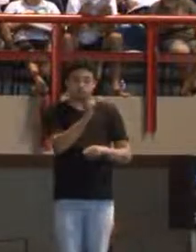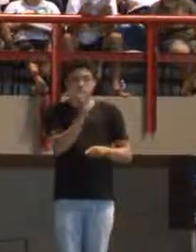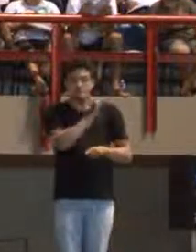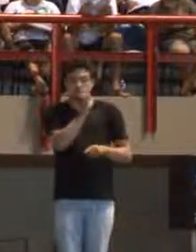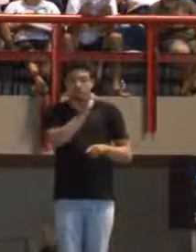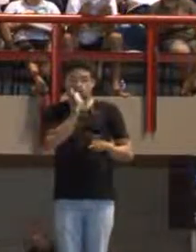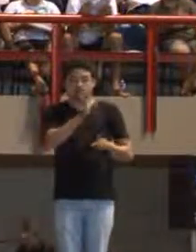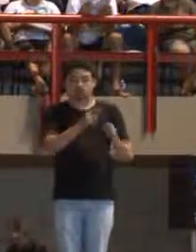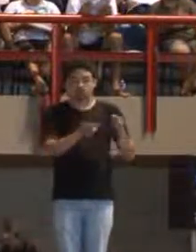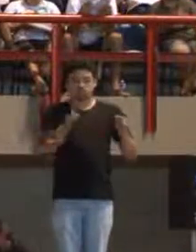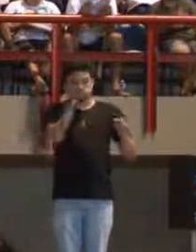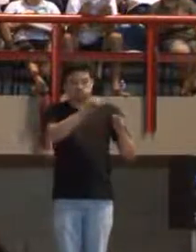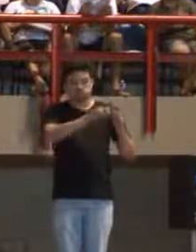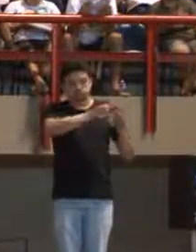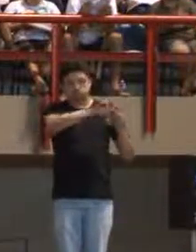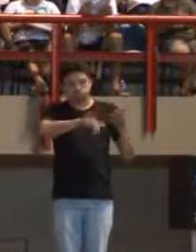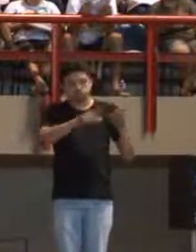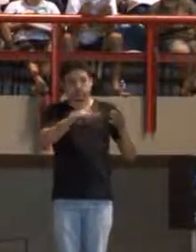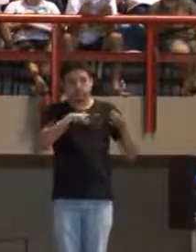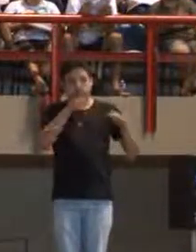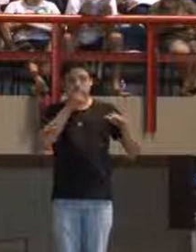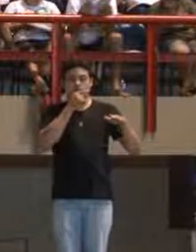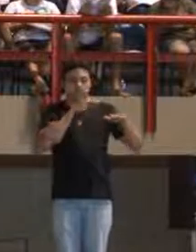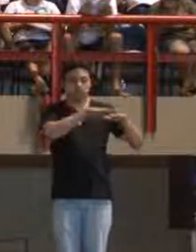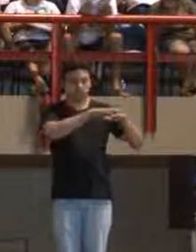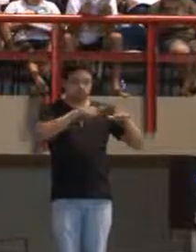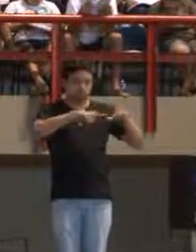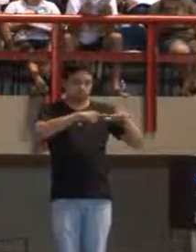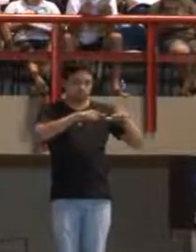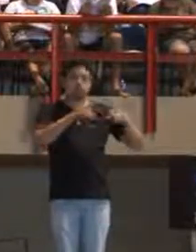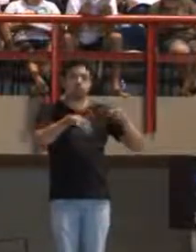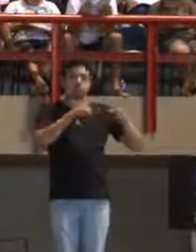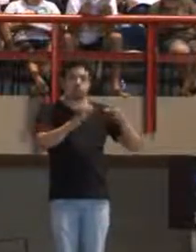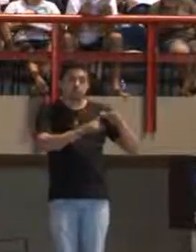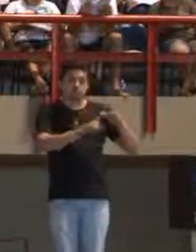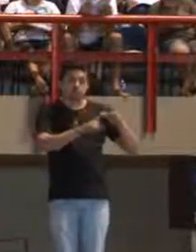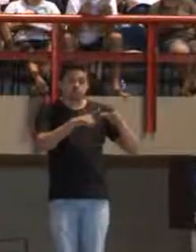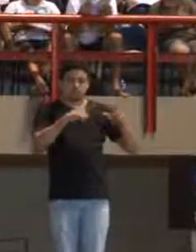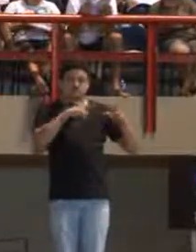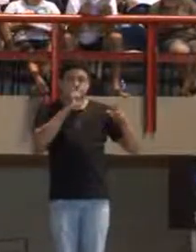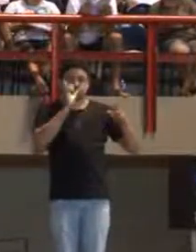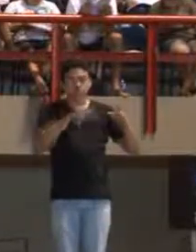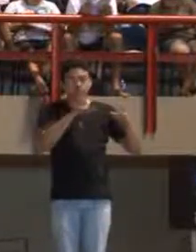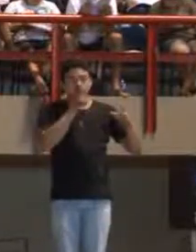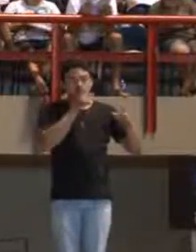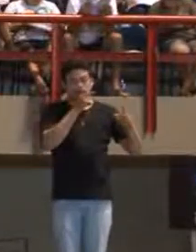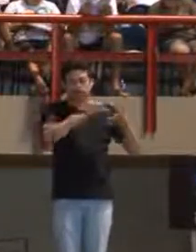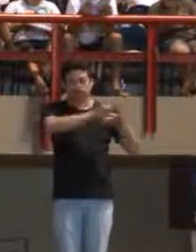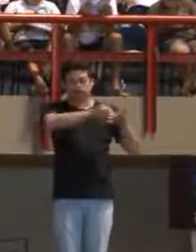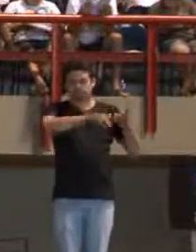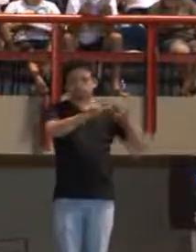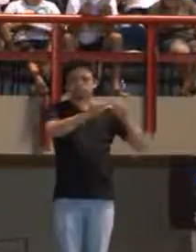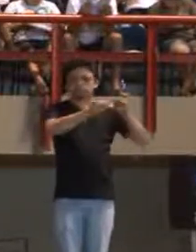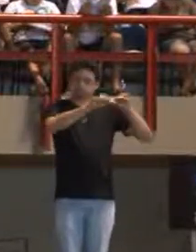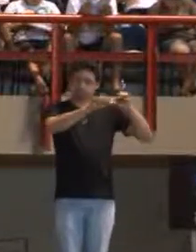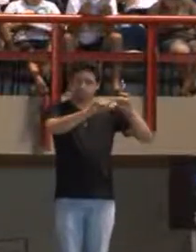formas bastante eficazes, por eletrólise da água, por reforma de álcool e hidrocarbonetos,